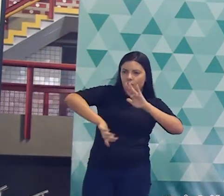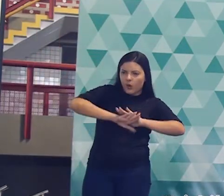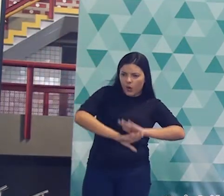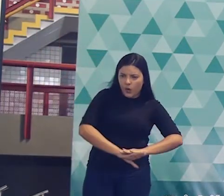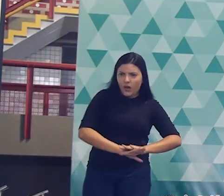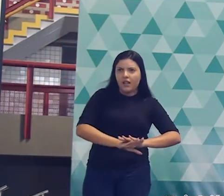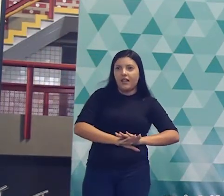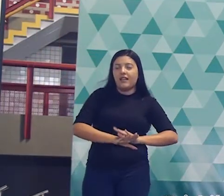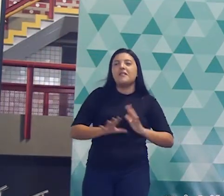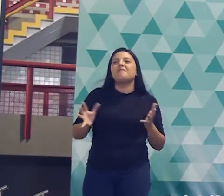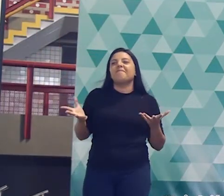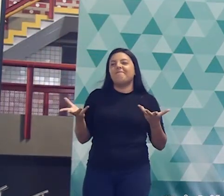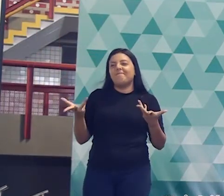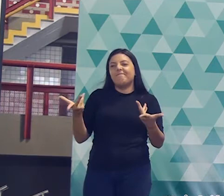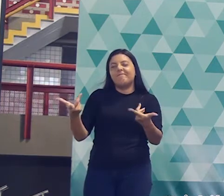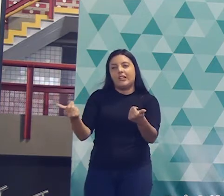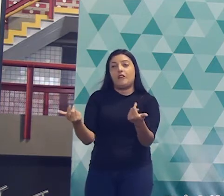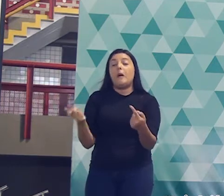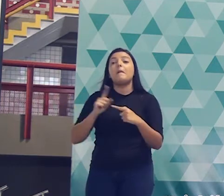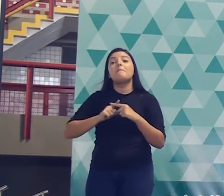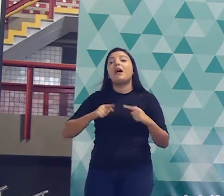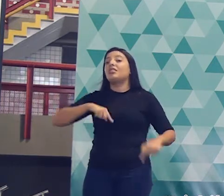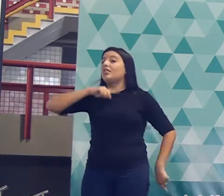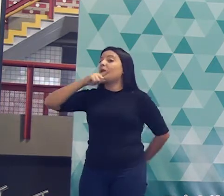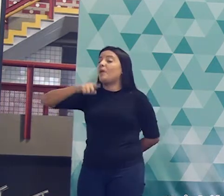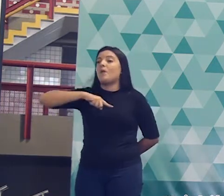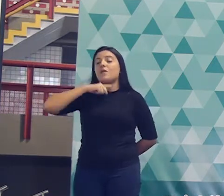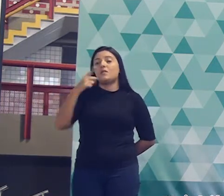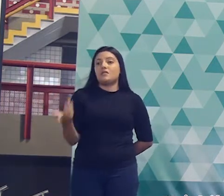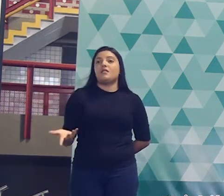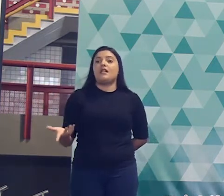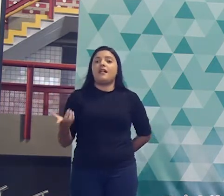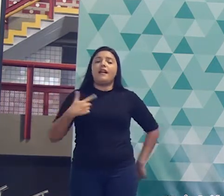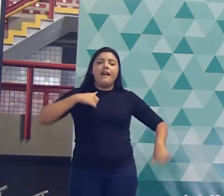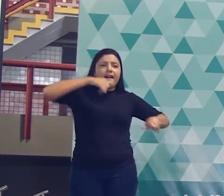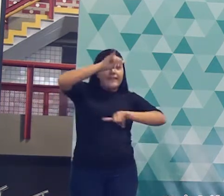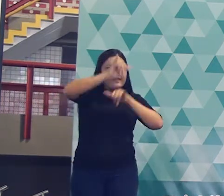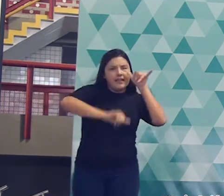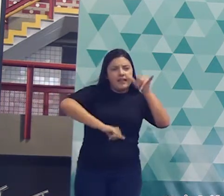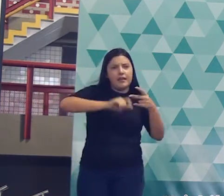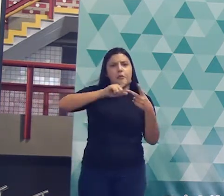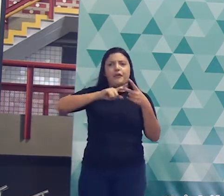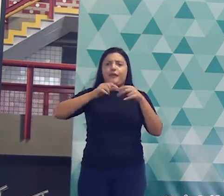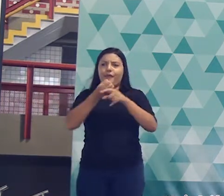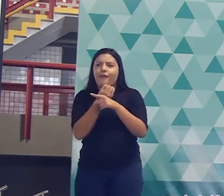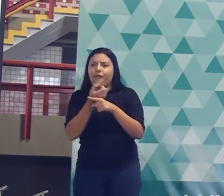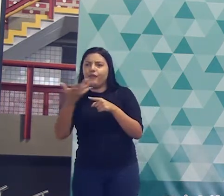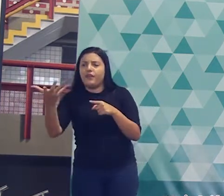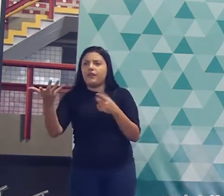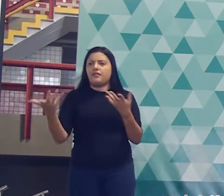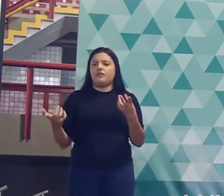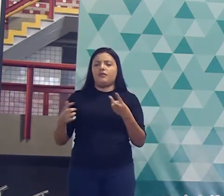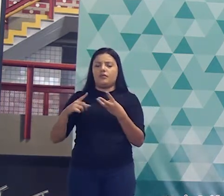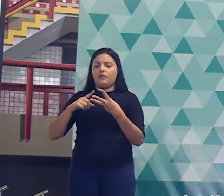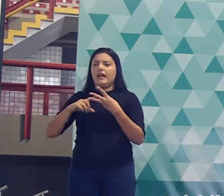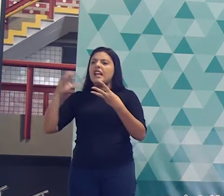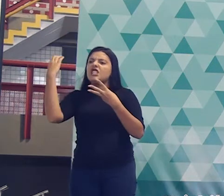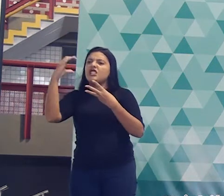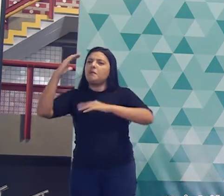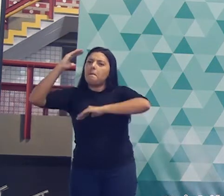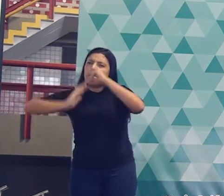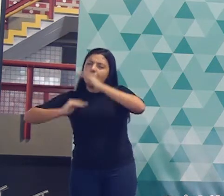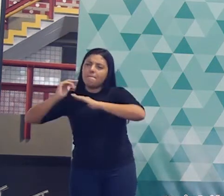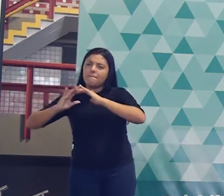consegue. Aí, por esse motivo, o que os químicos, os físicos, os cientistas em gerais fazem? Eles